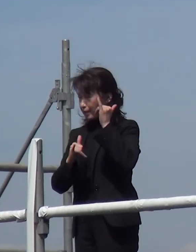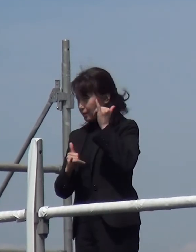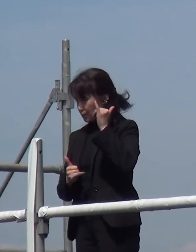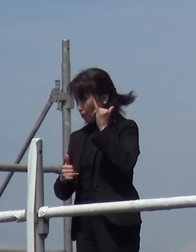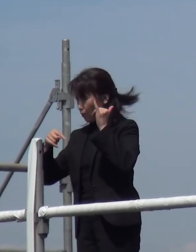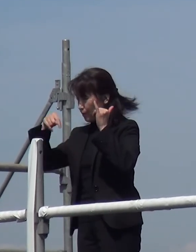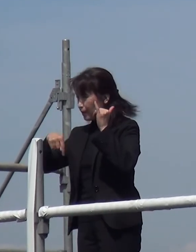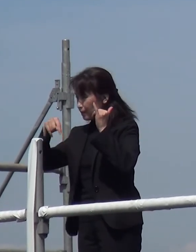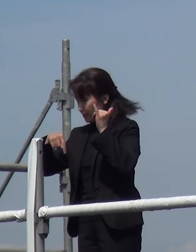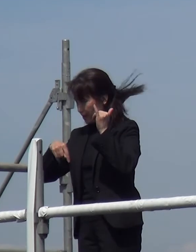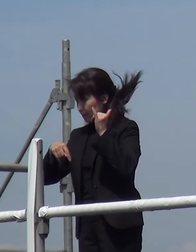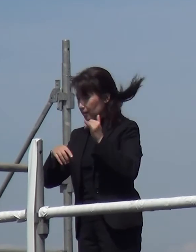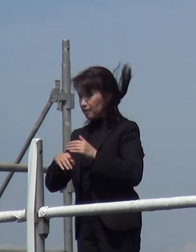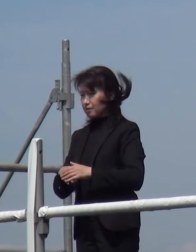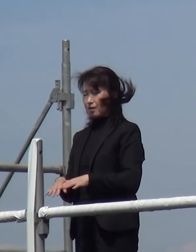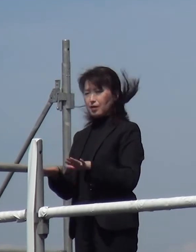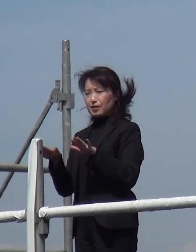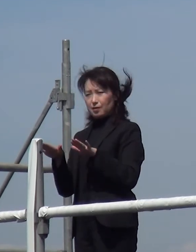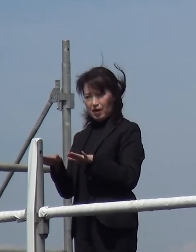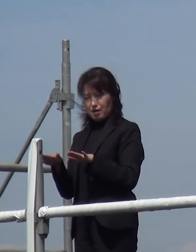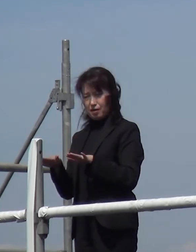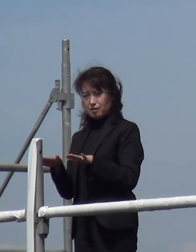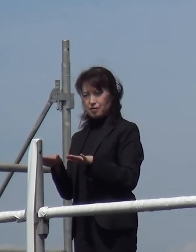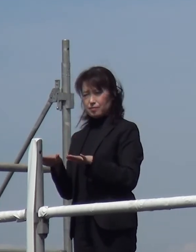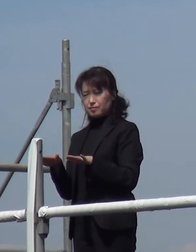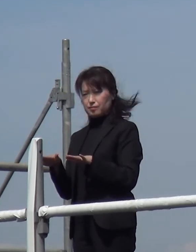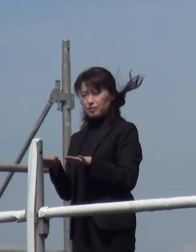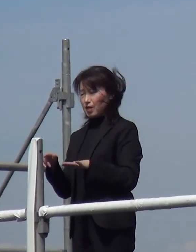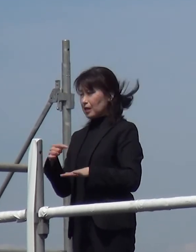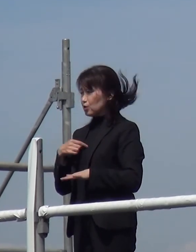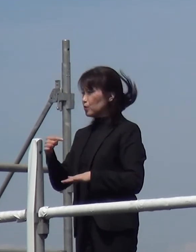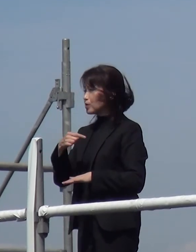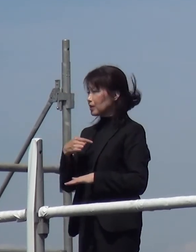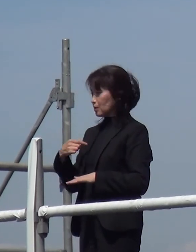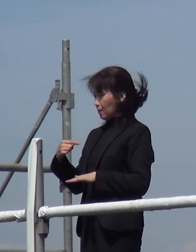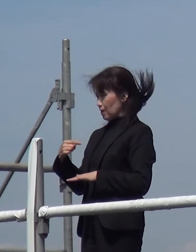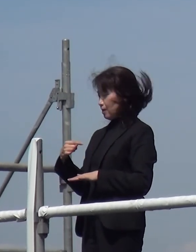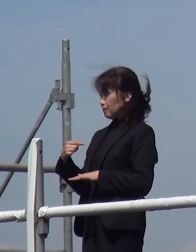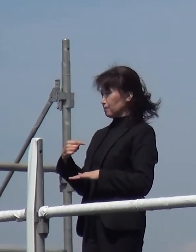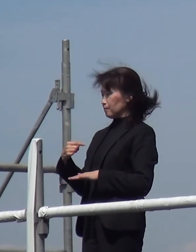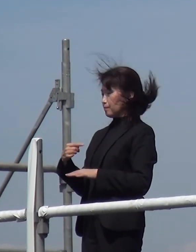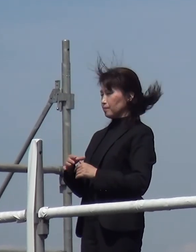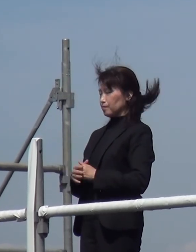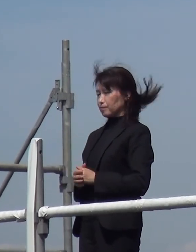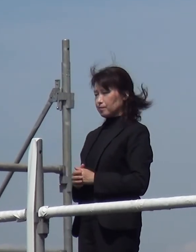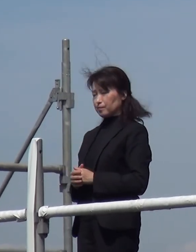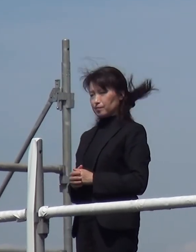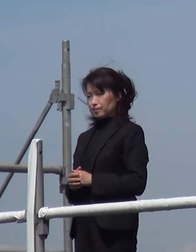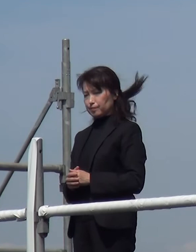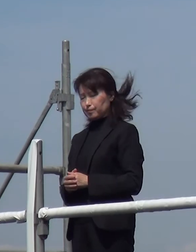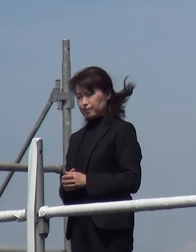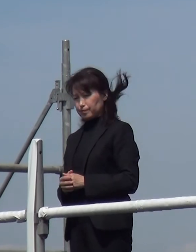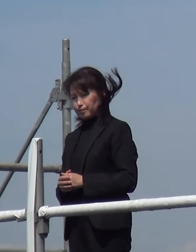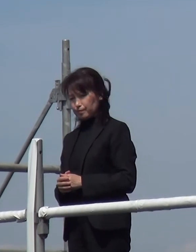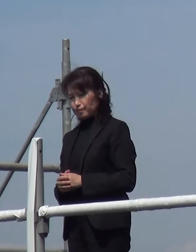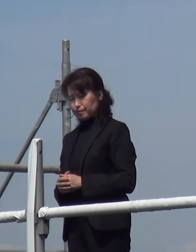ってですね、今自分たちはそうじゃない、